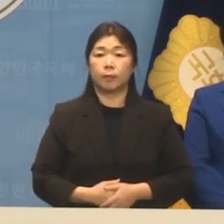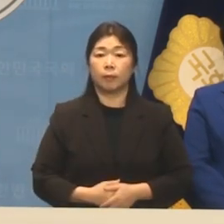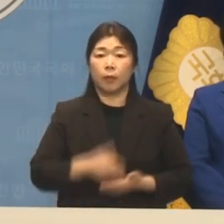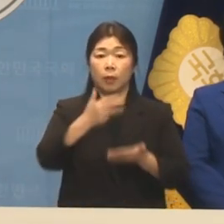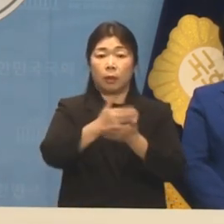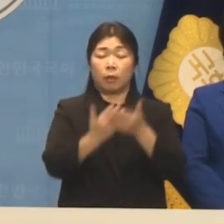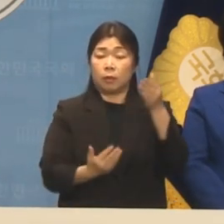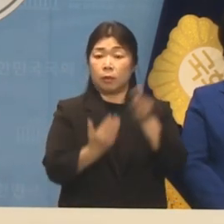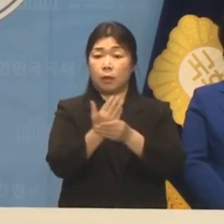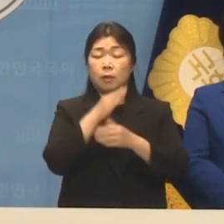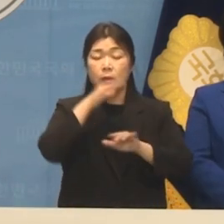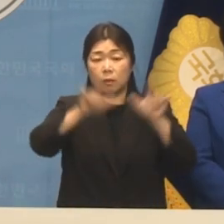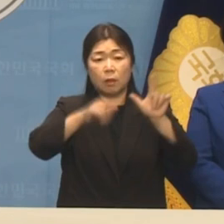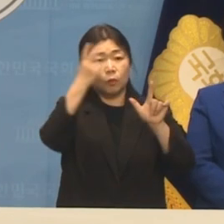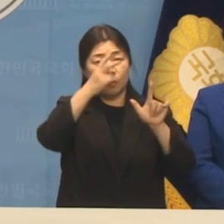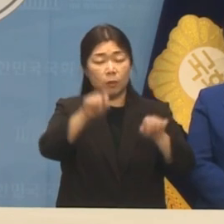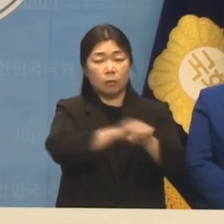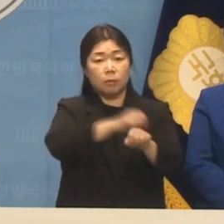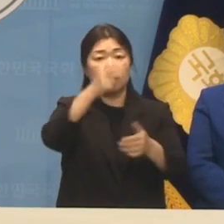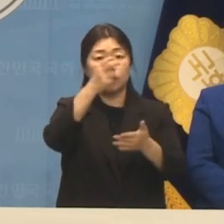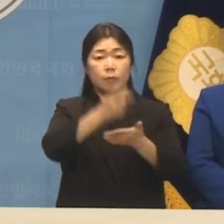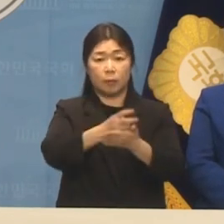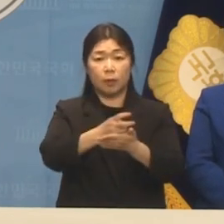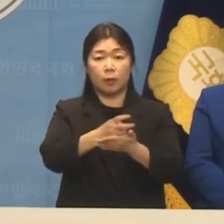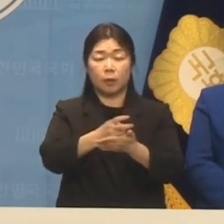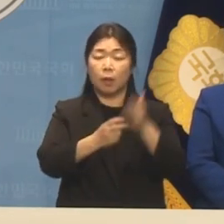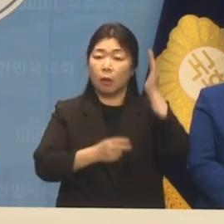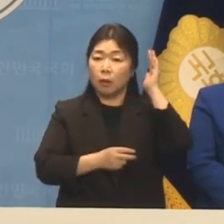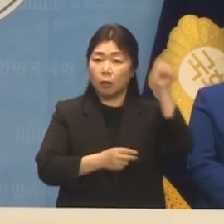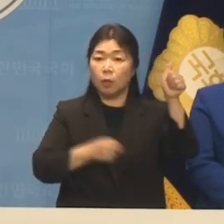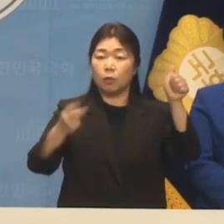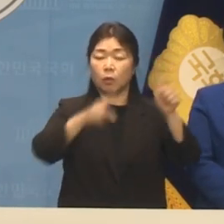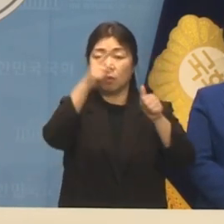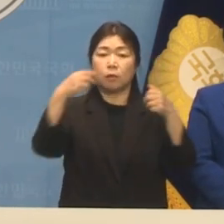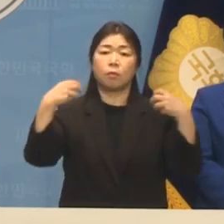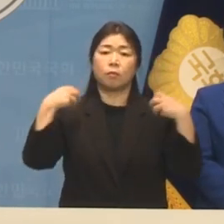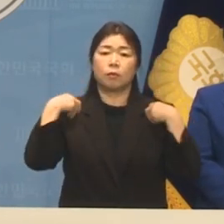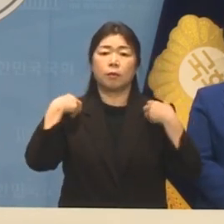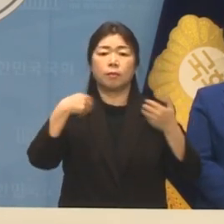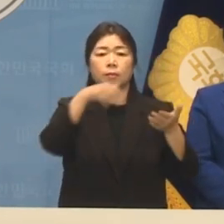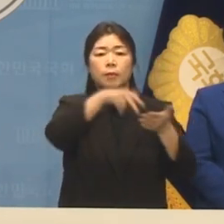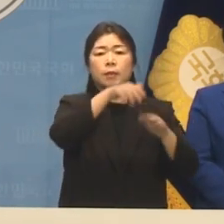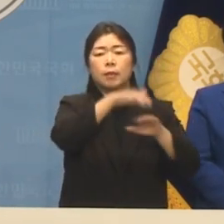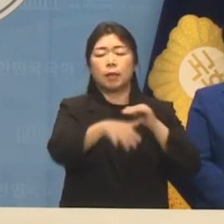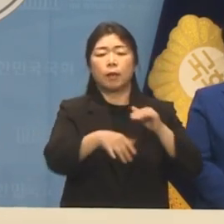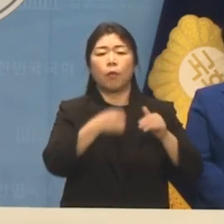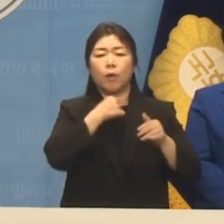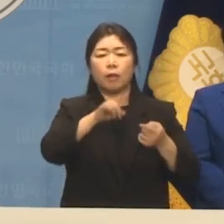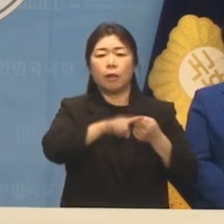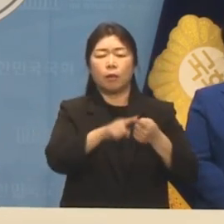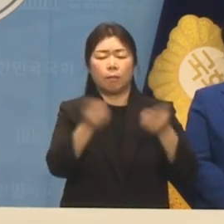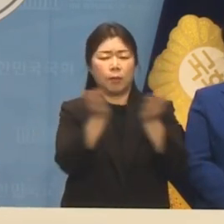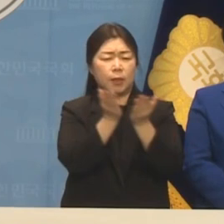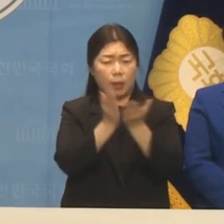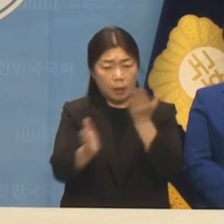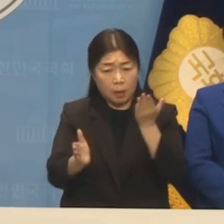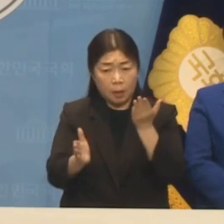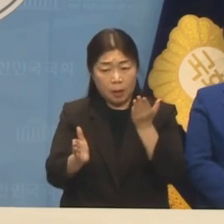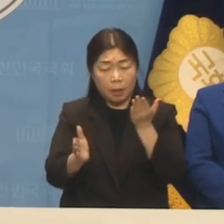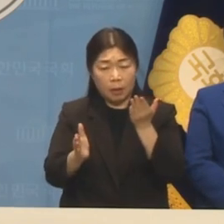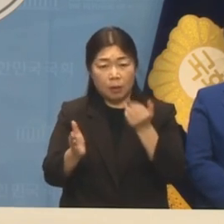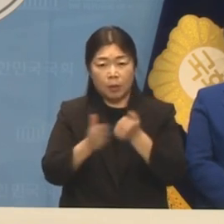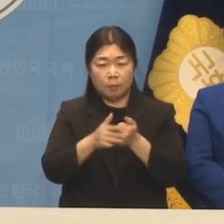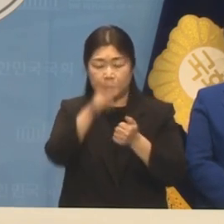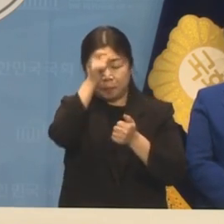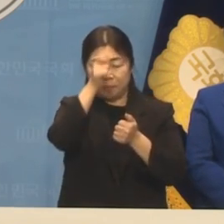이태원 참사 진상규명 특별법이 대통령과 정부의 입맛에 다 맞지 않다는 이유로